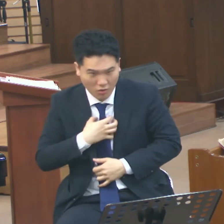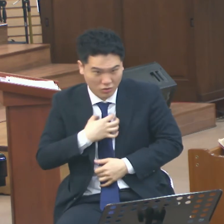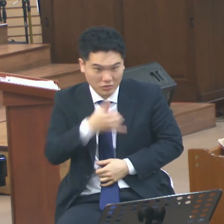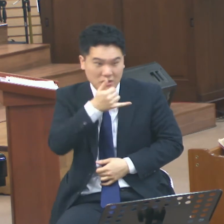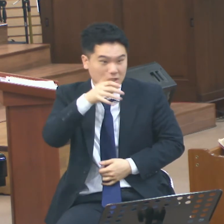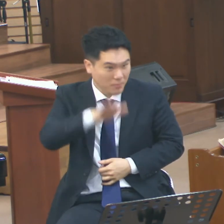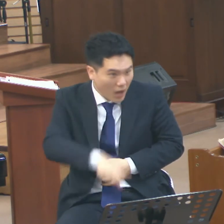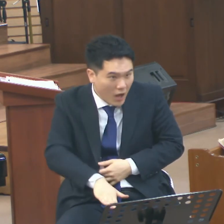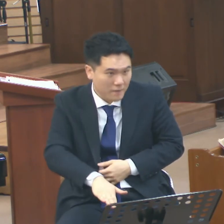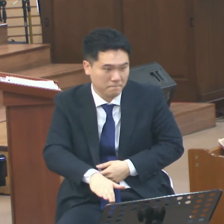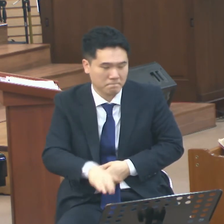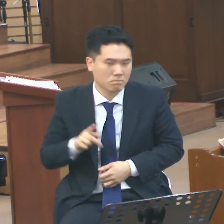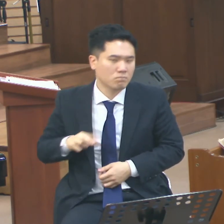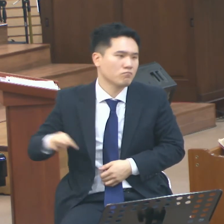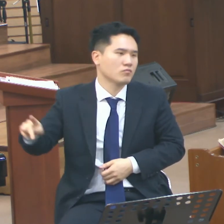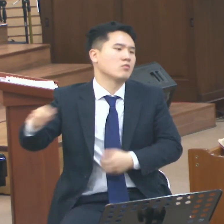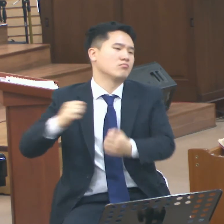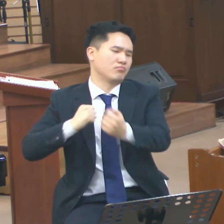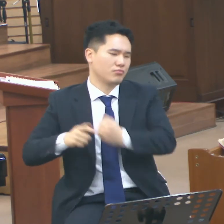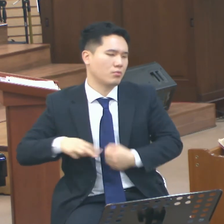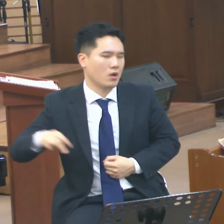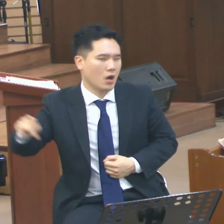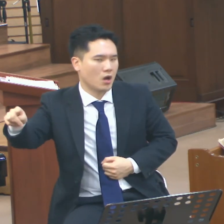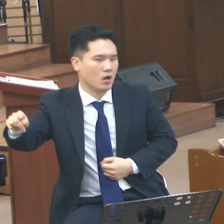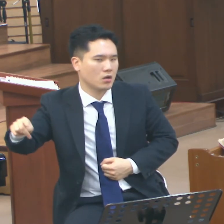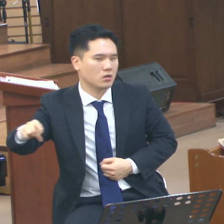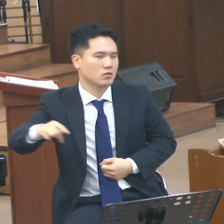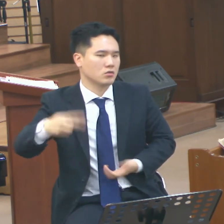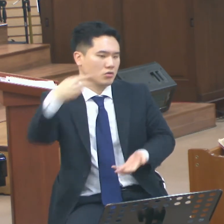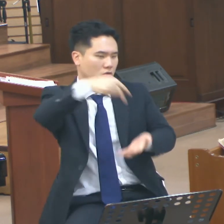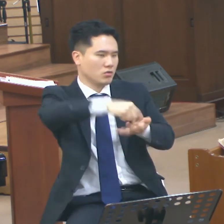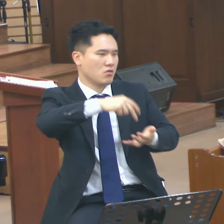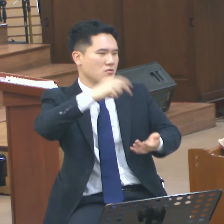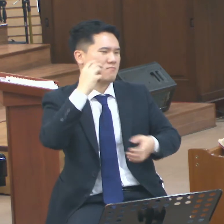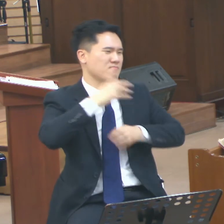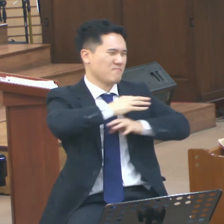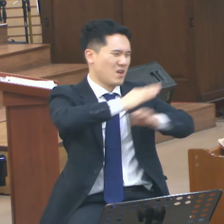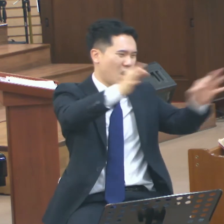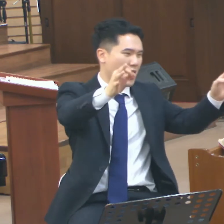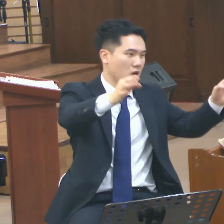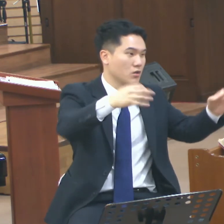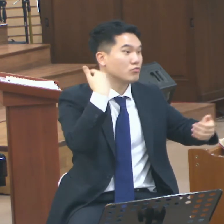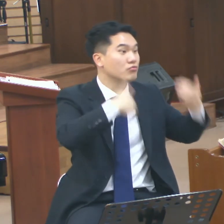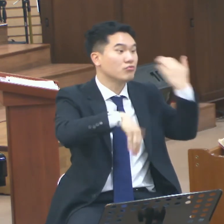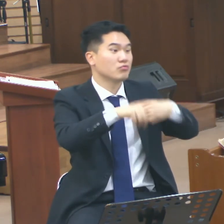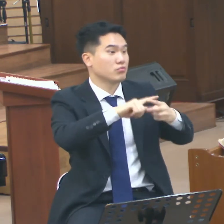서서 외쳐 이르시되 누구든지 목마르거든 큰 소리로